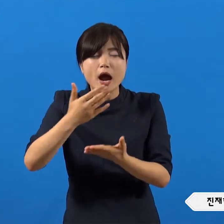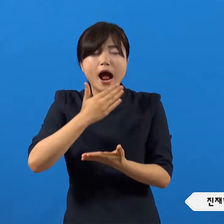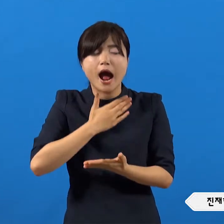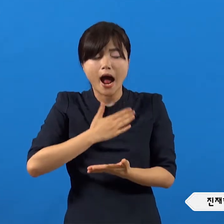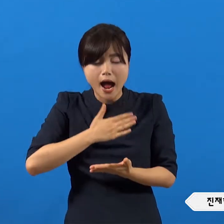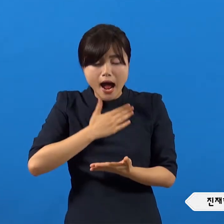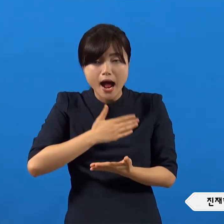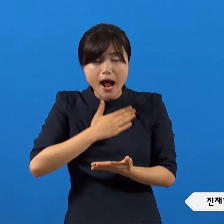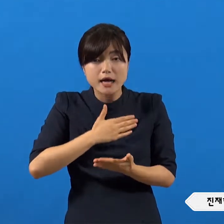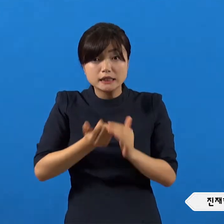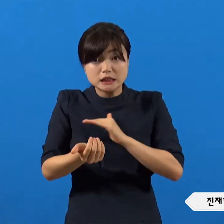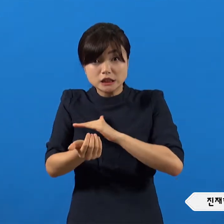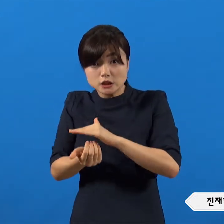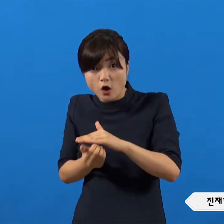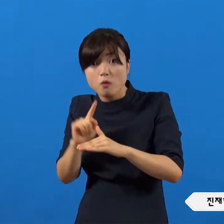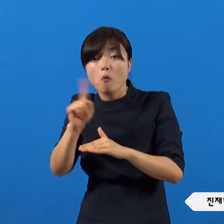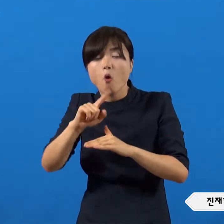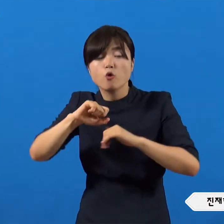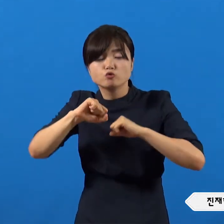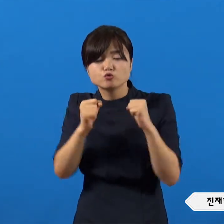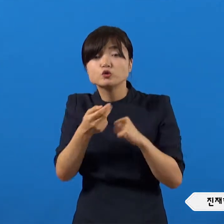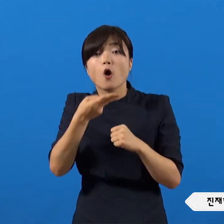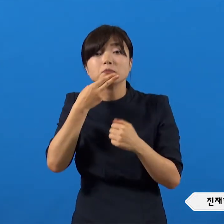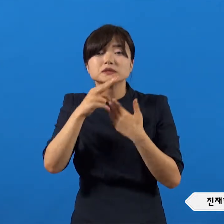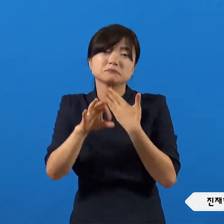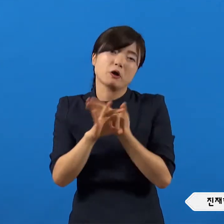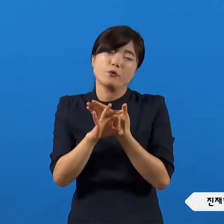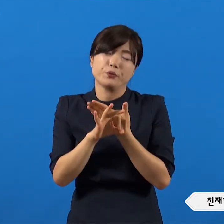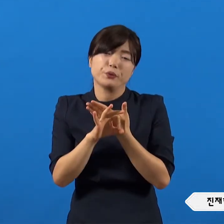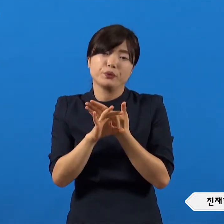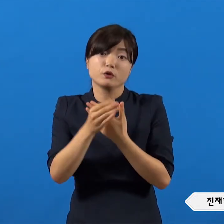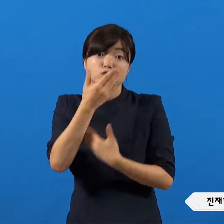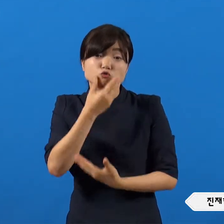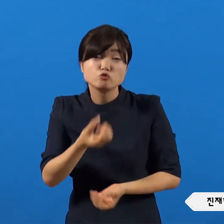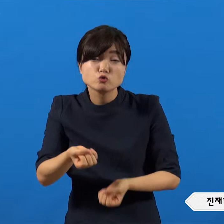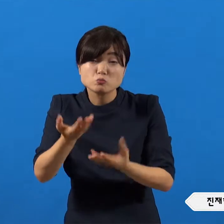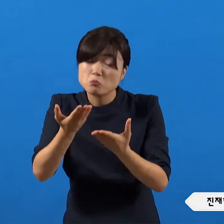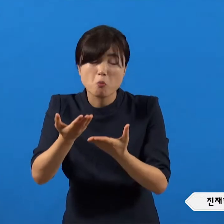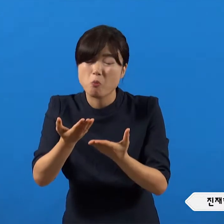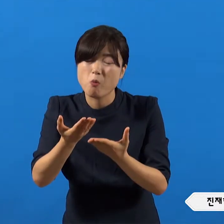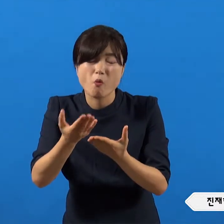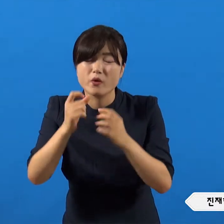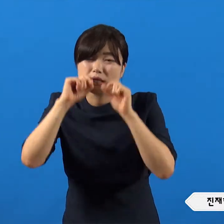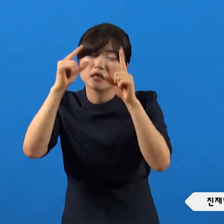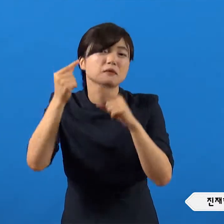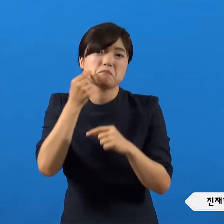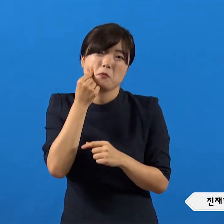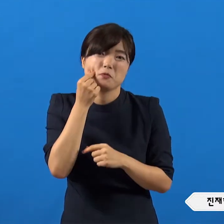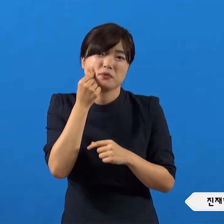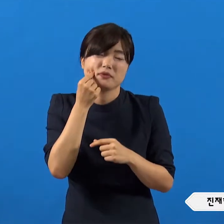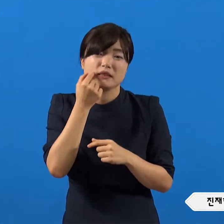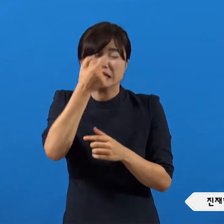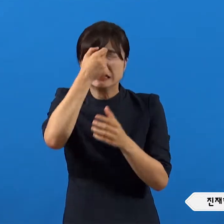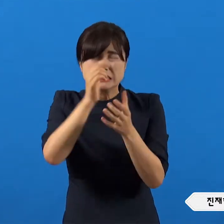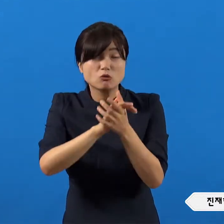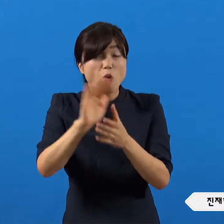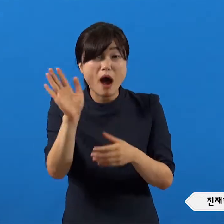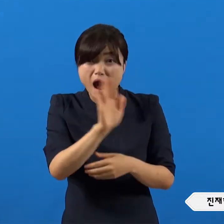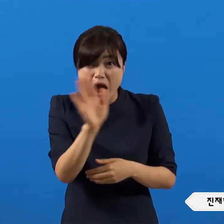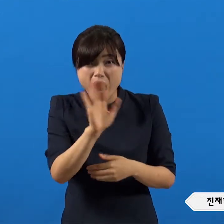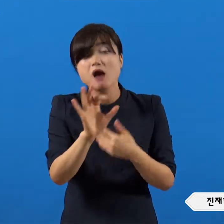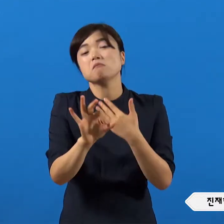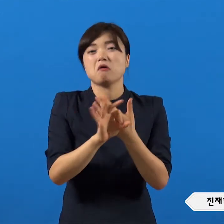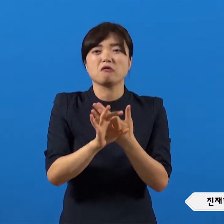위해선 순종하지 않으면 축복인 줄 모릅니다. 기도하지 않으면 그